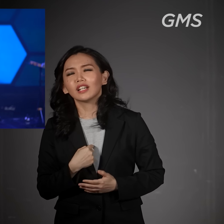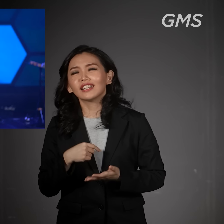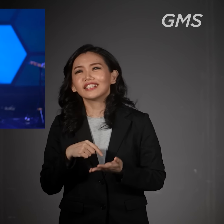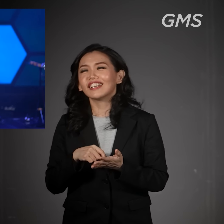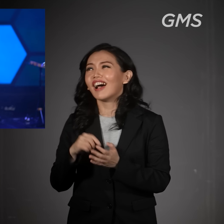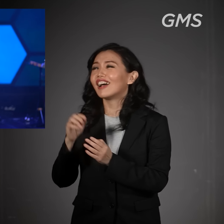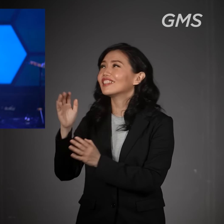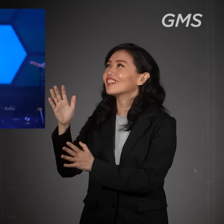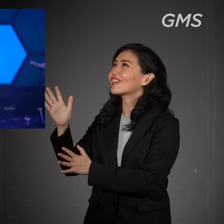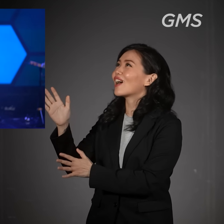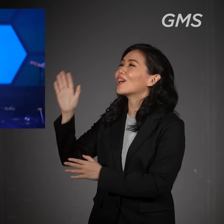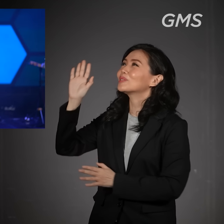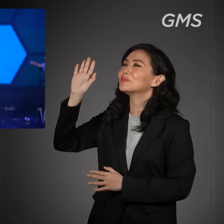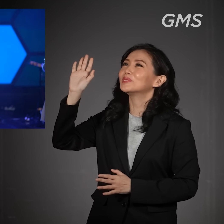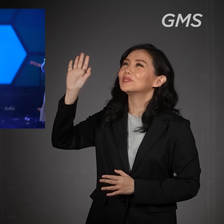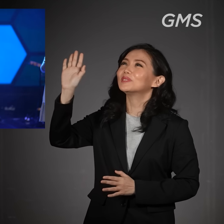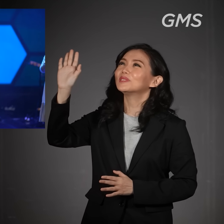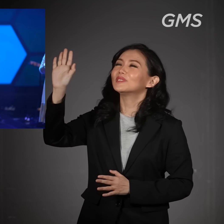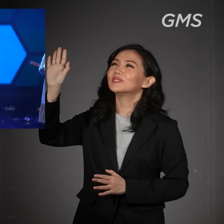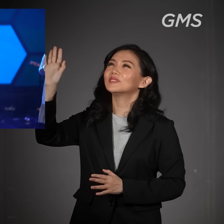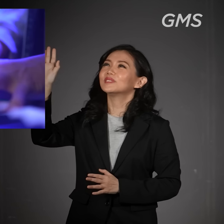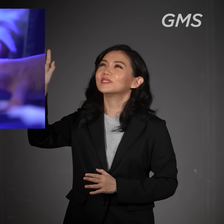di hadirat-Mu.